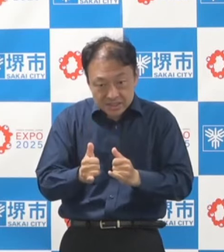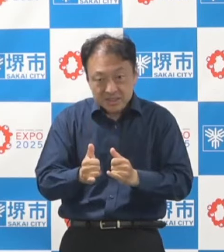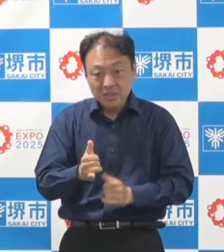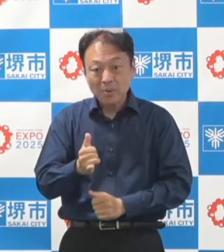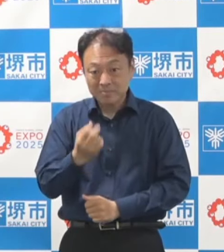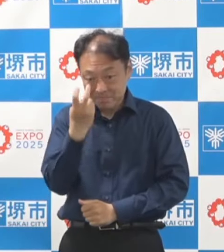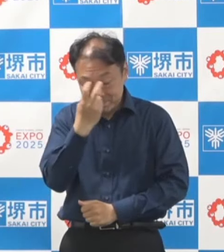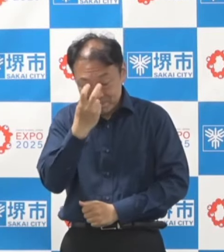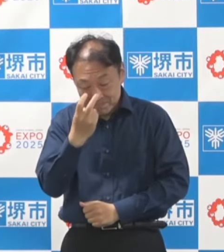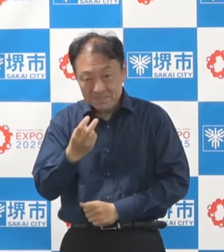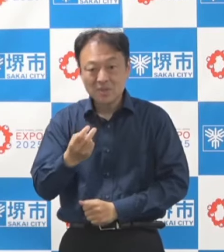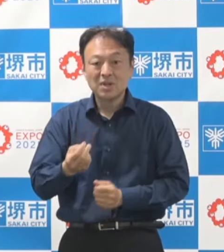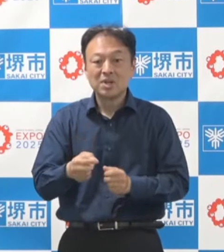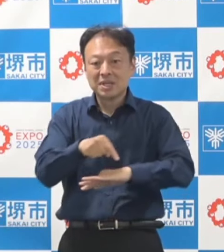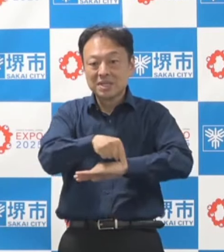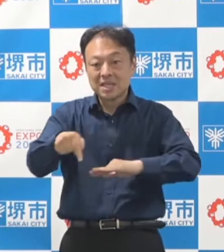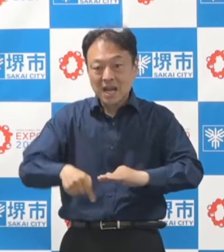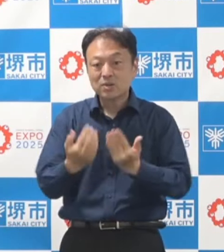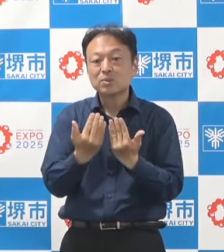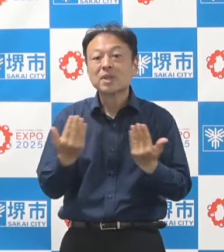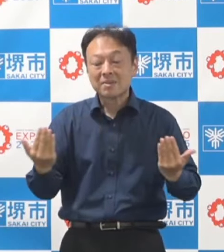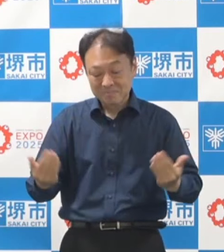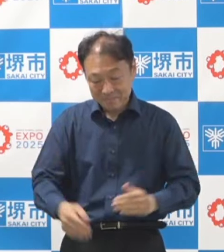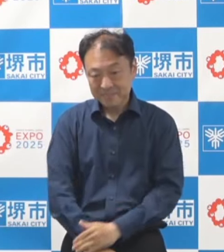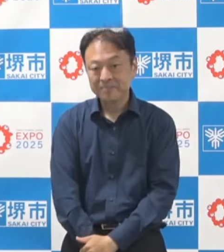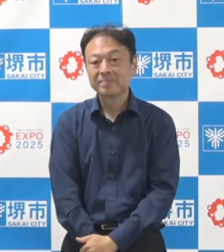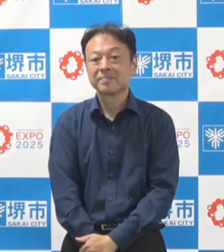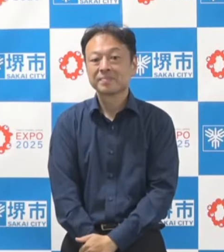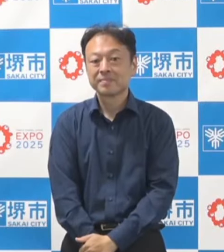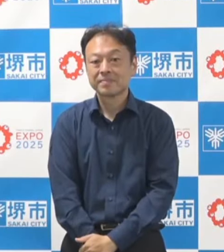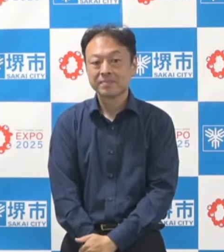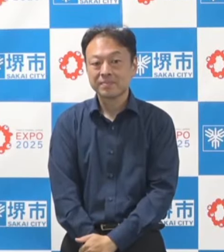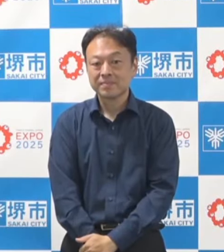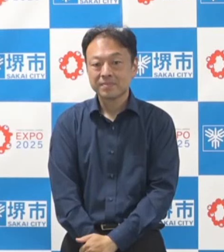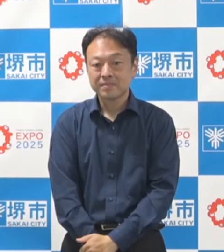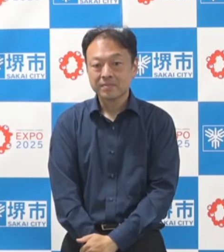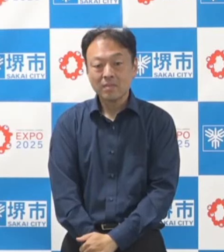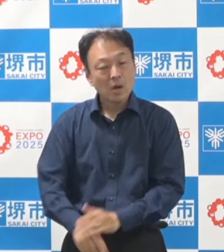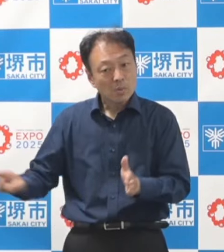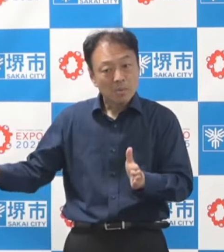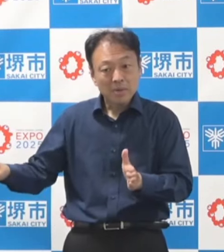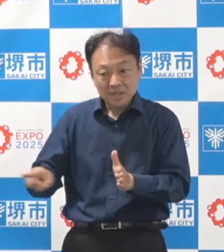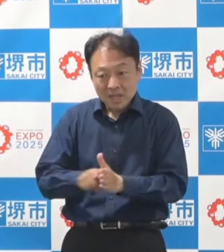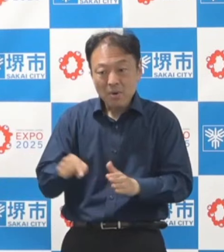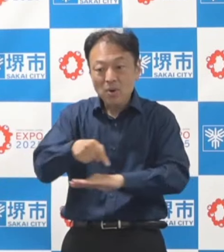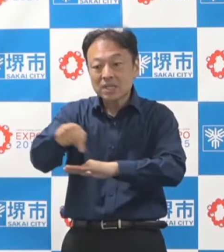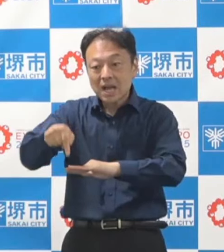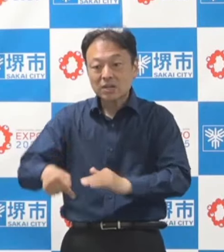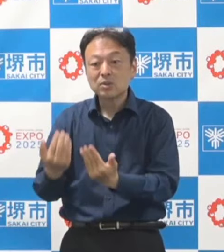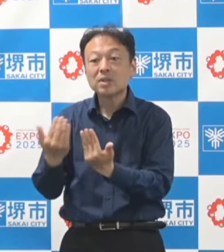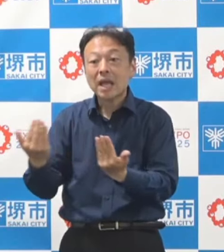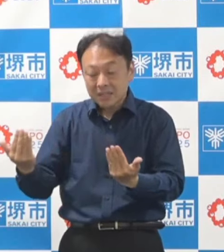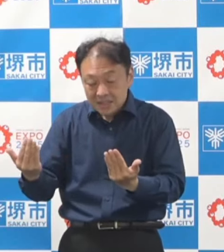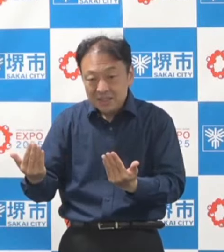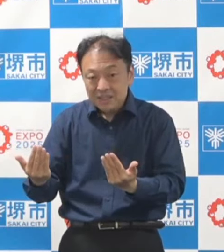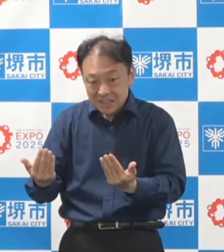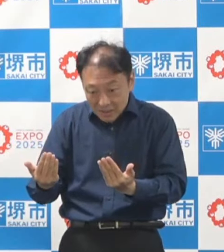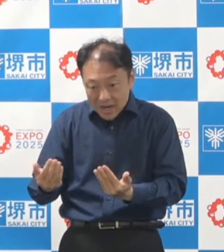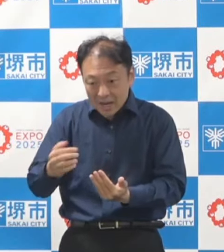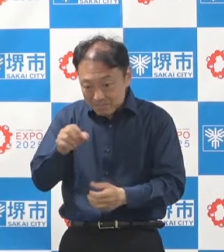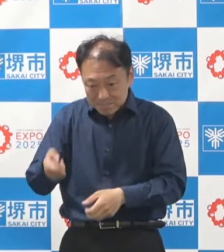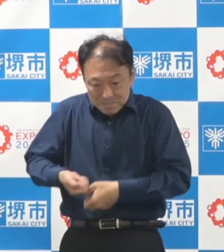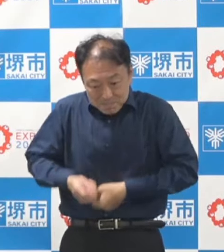仁徳天皇陵と近代の堺を開催します。過去の企画展におきましても、発掘調査から出た埴